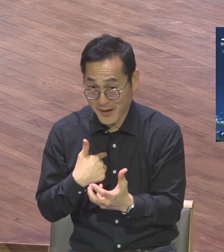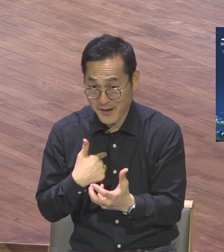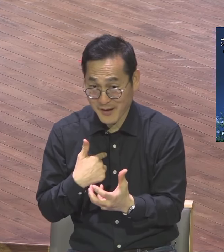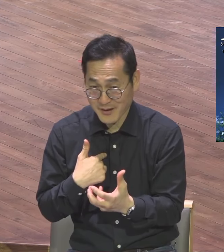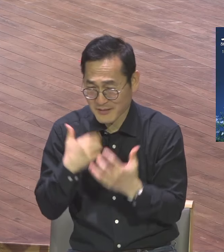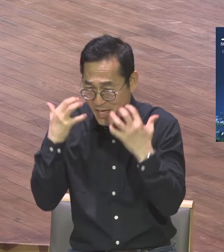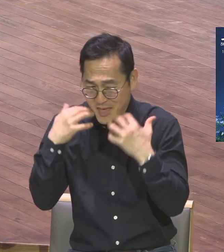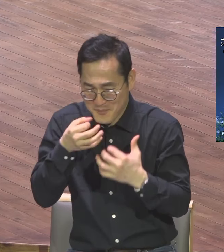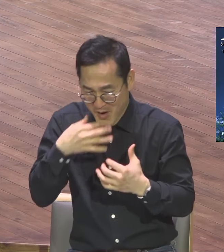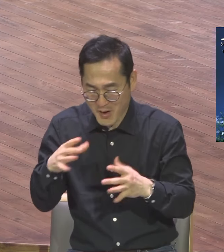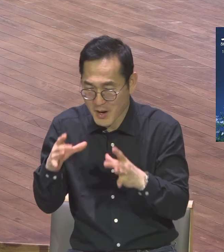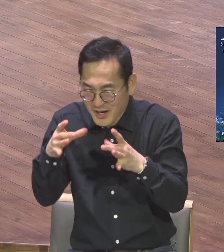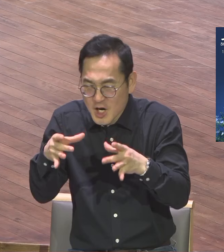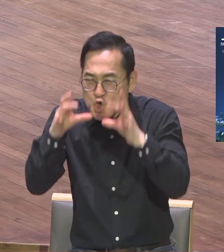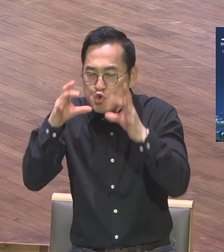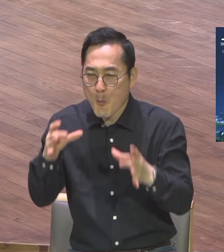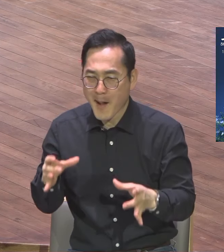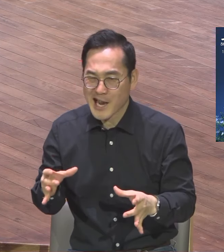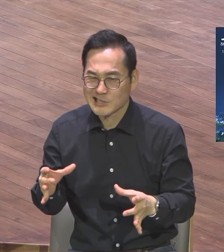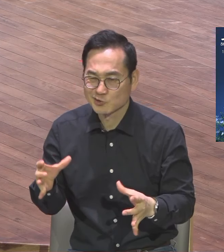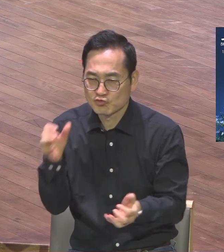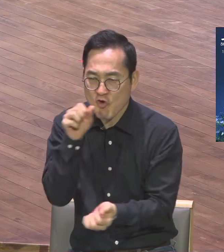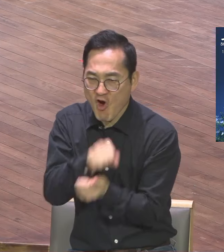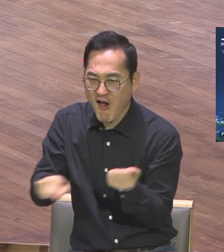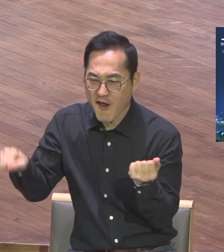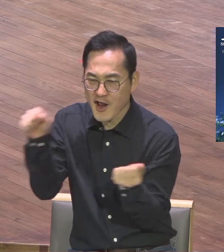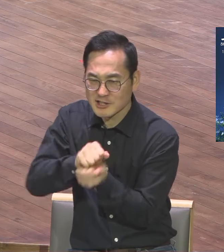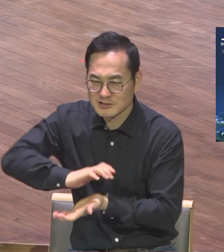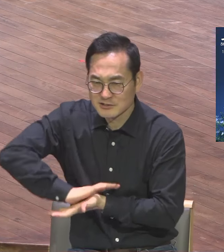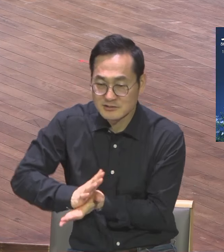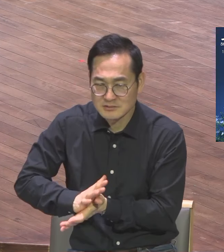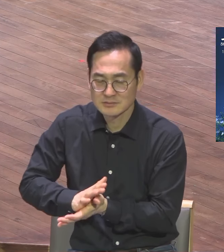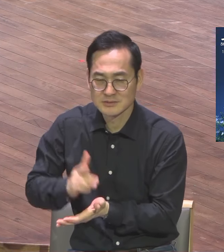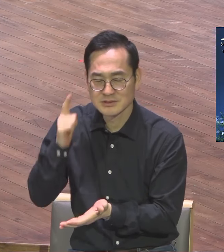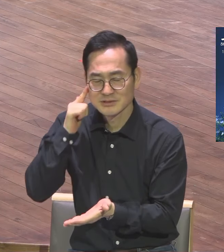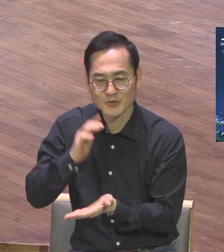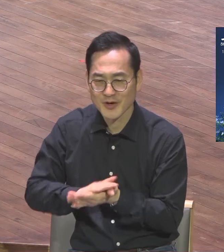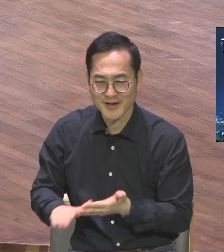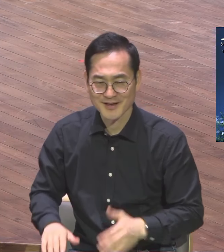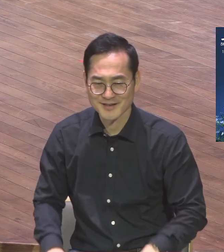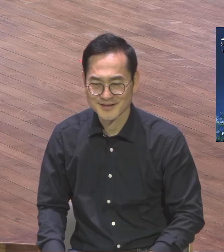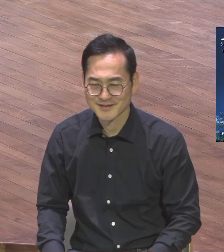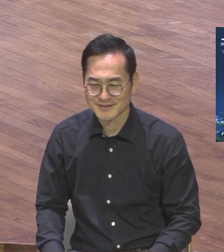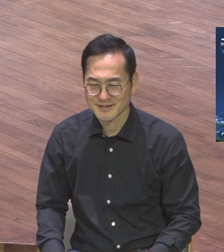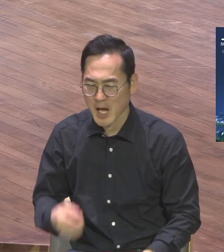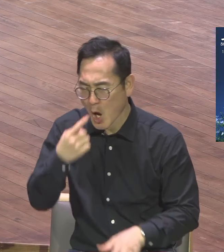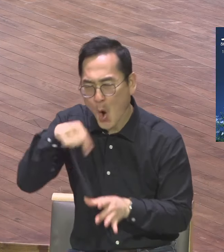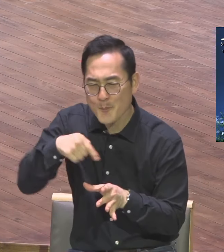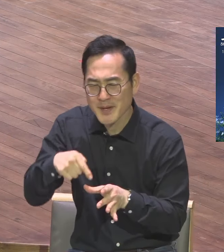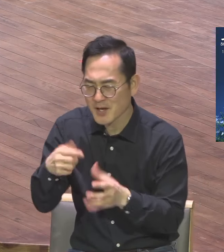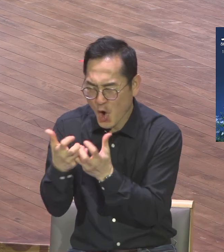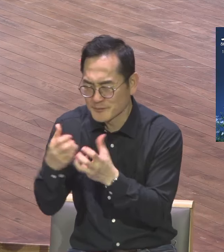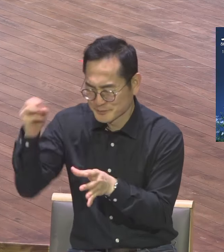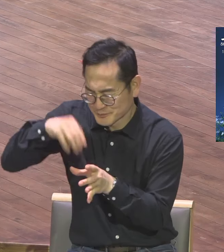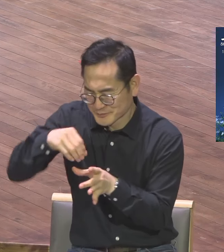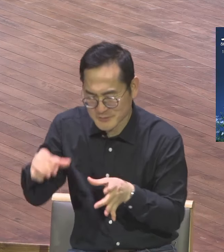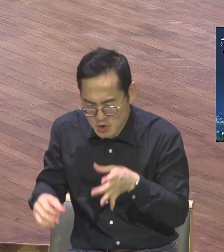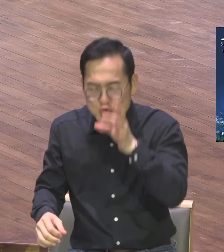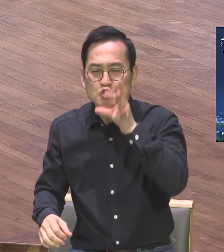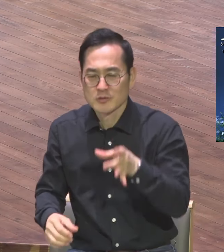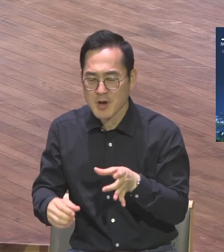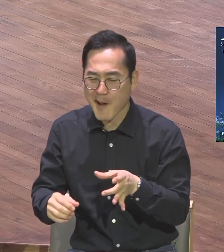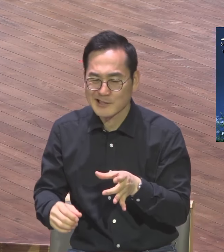얼음을 따닥따닥 부숴 먹는 맛으로 그렇게 늘 얼음 냉커피 주로 냉커피 얼음냉수 얼음을